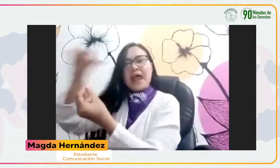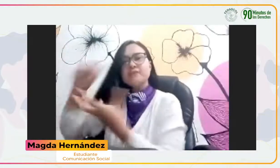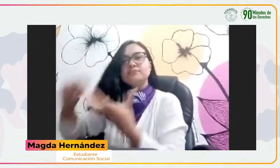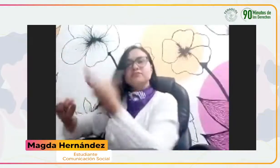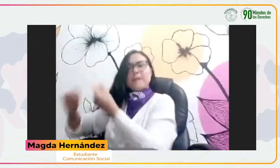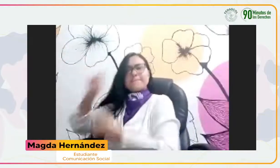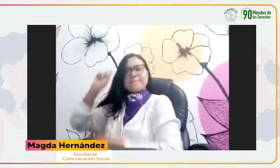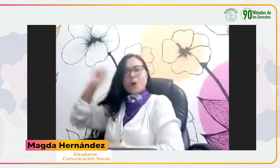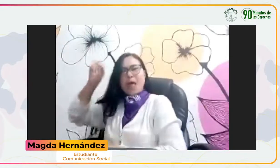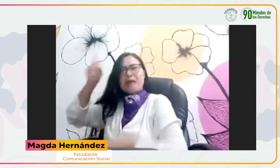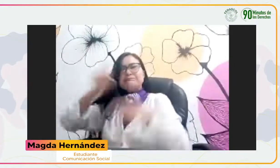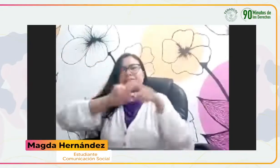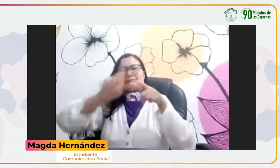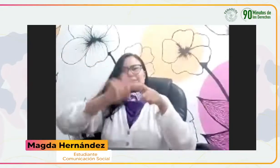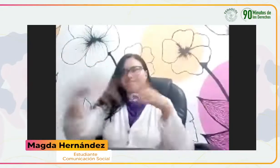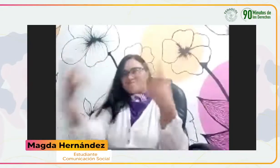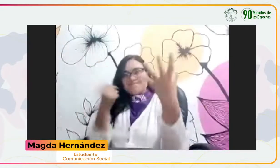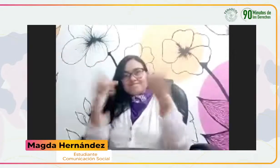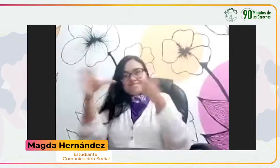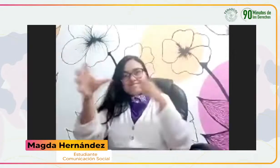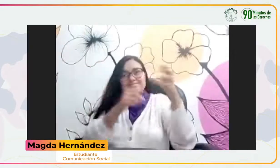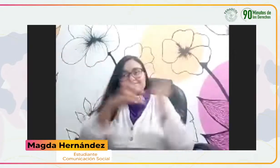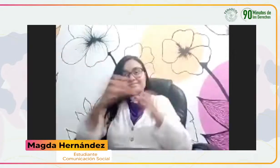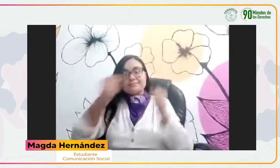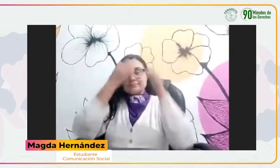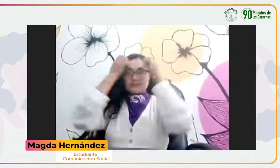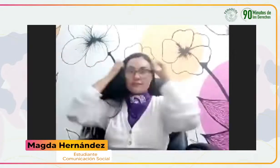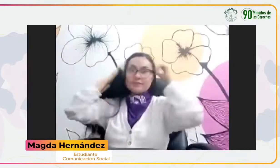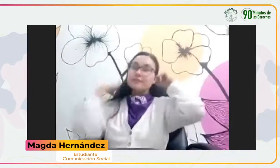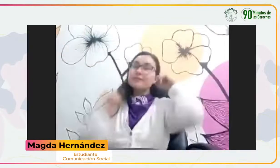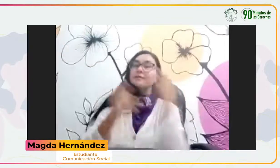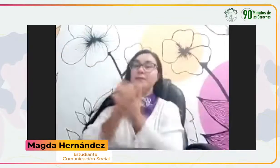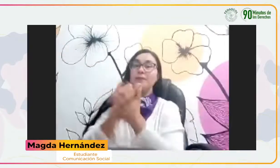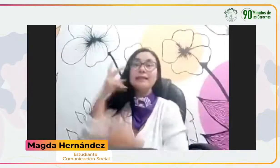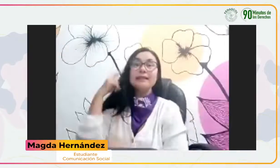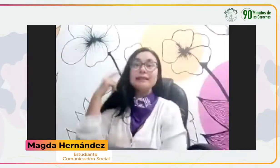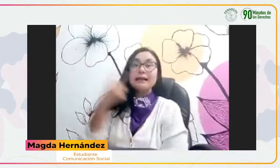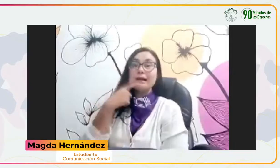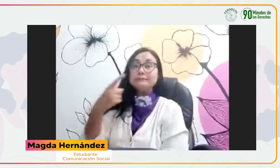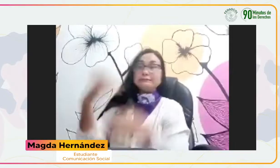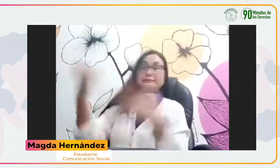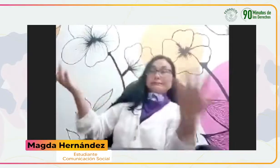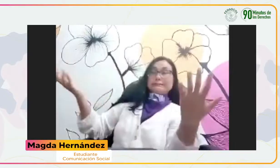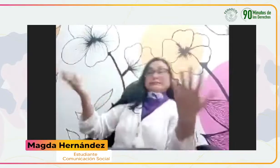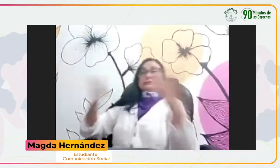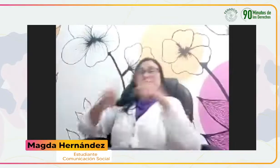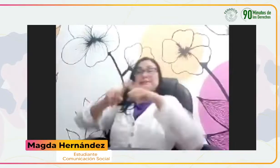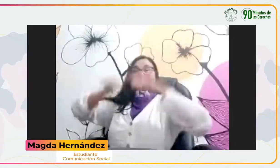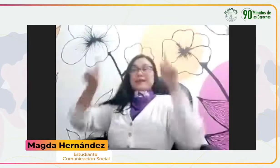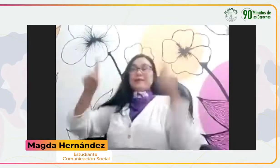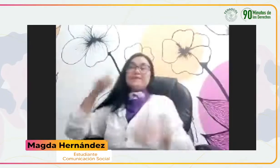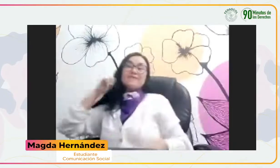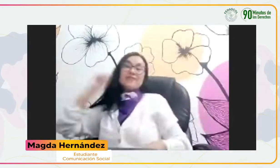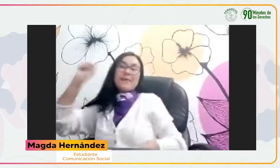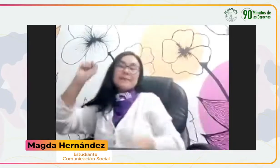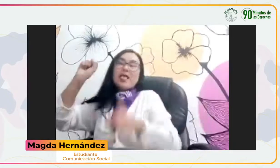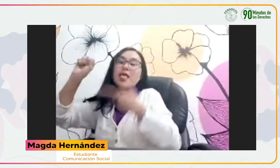las mujeres discriminadas, las personas, las mujeres que van a generar incidencia política y lo que dice María